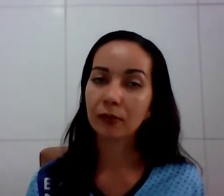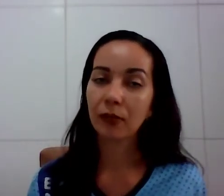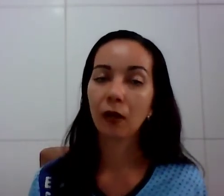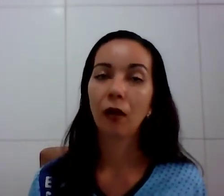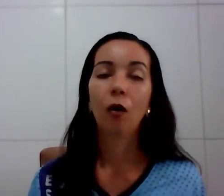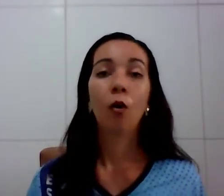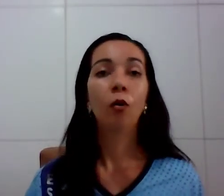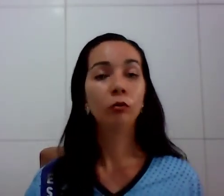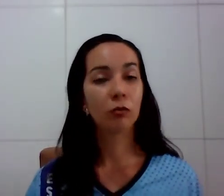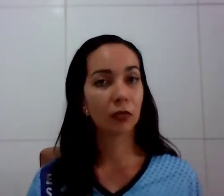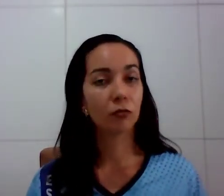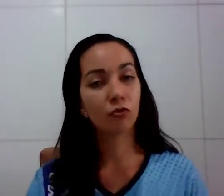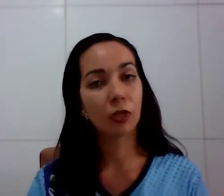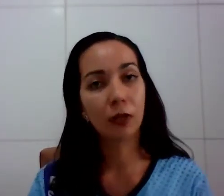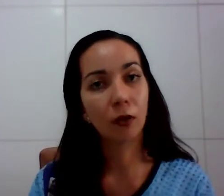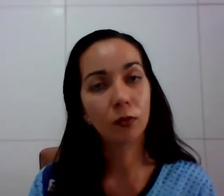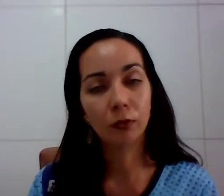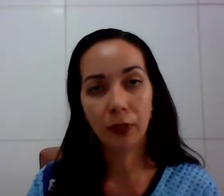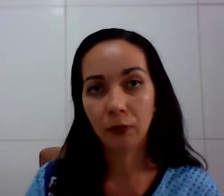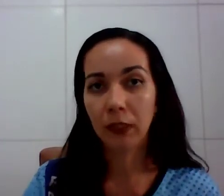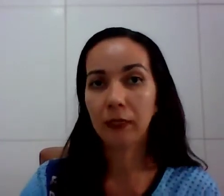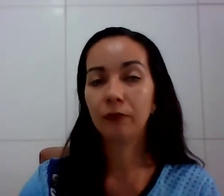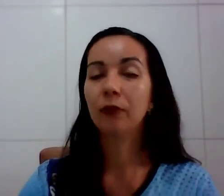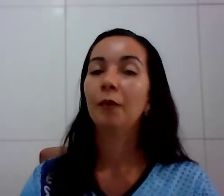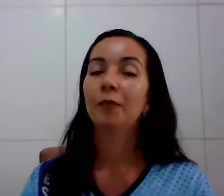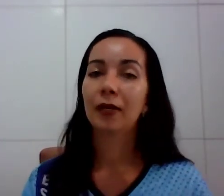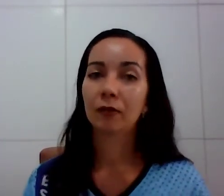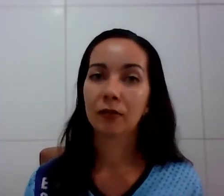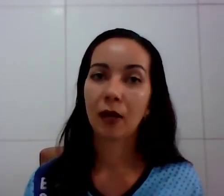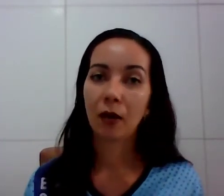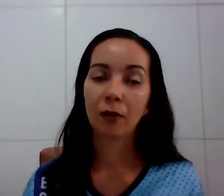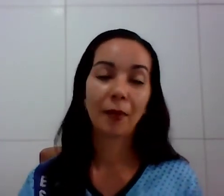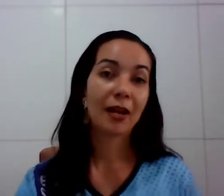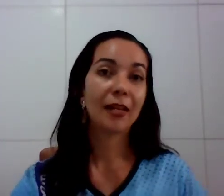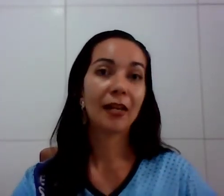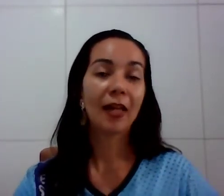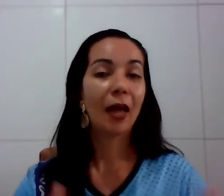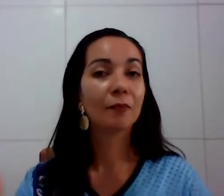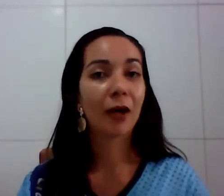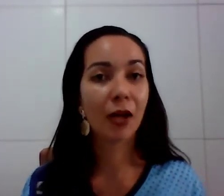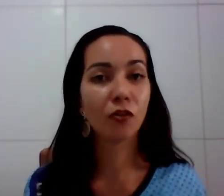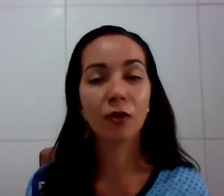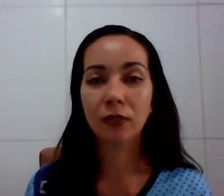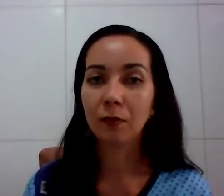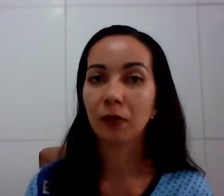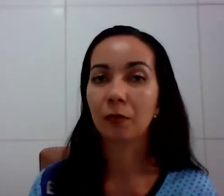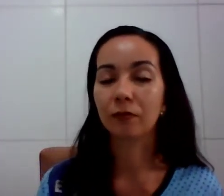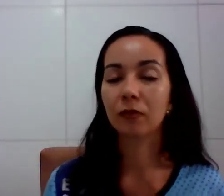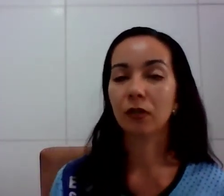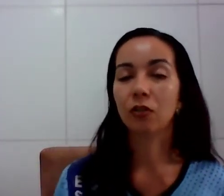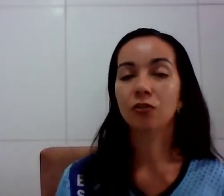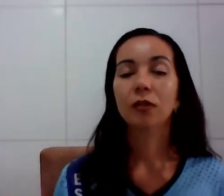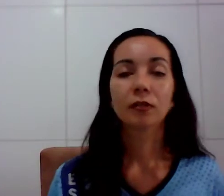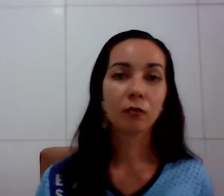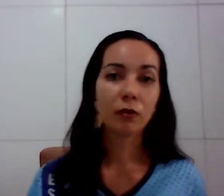trazer outros assuntos que não contêm no livro para a nossa aula, para agregar mais conhecimento para vocês. São